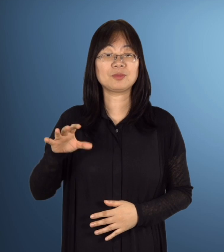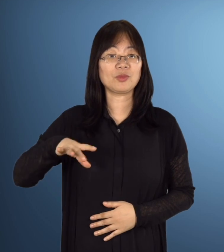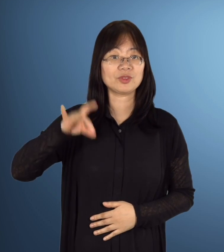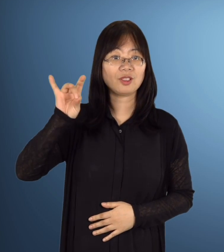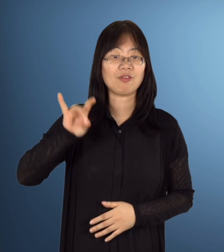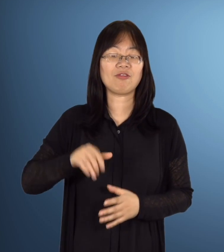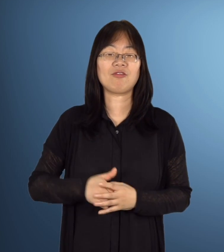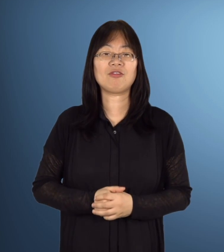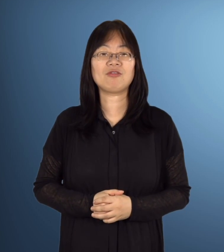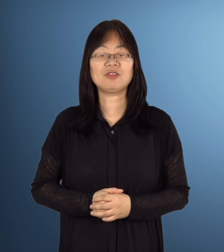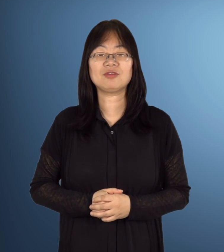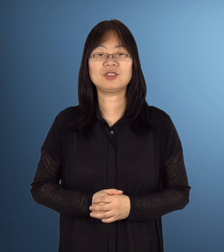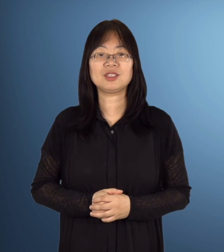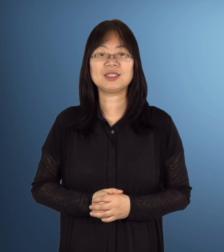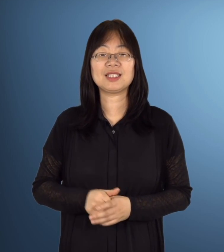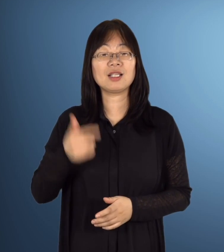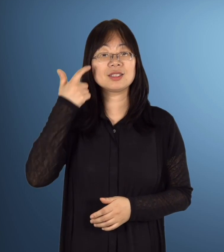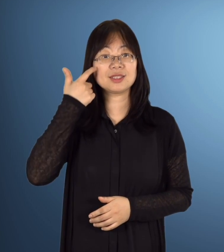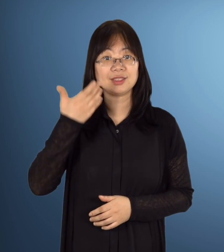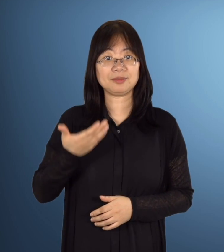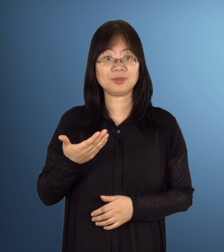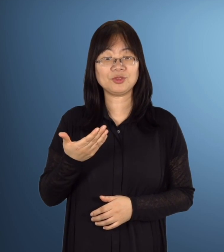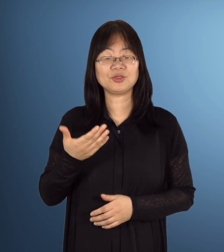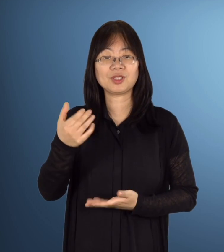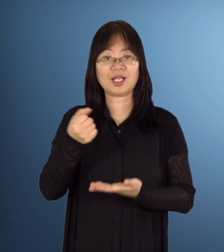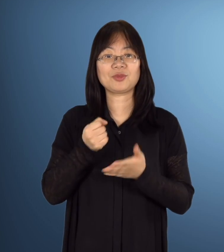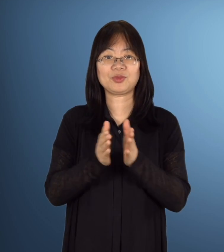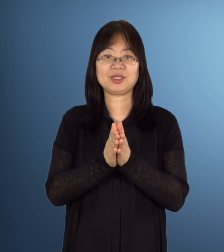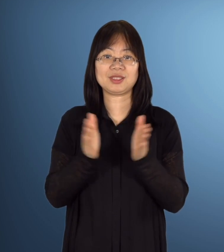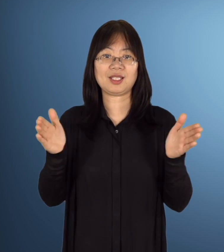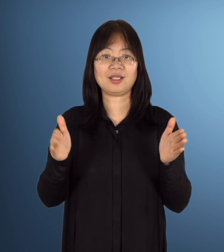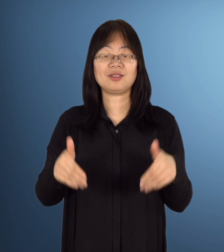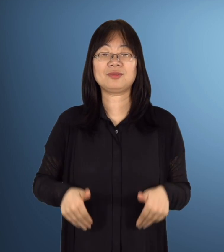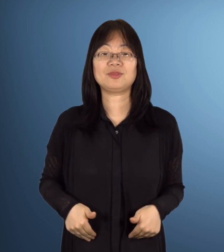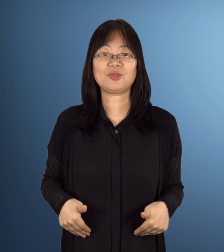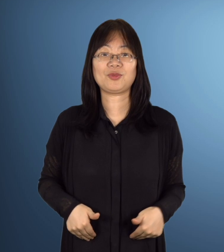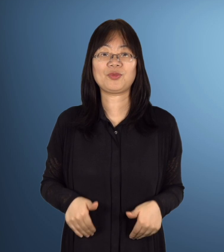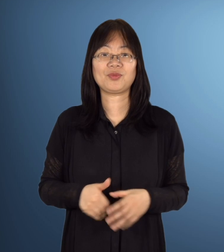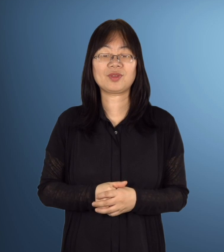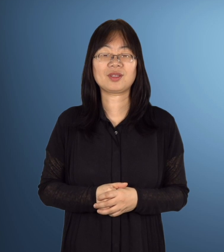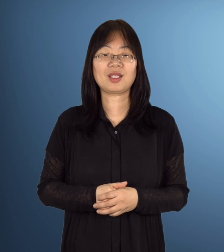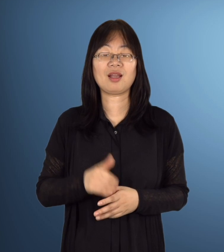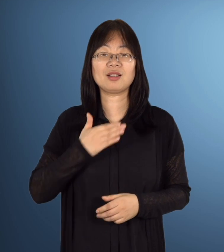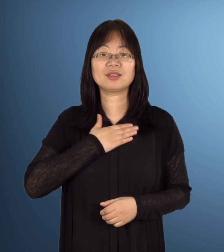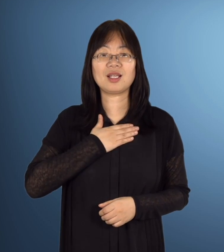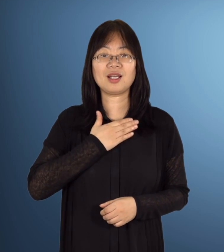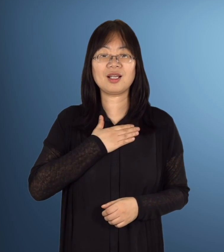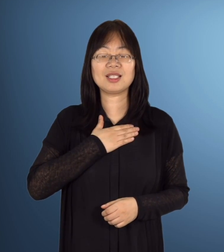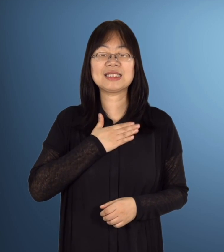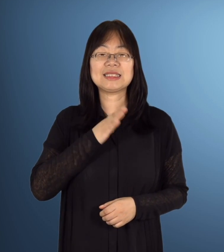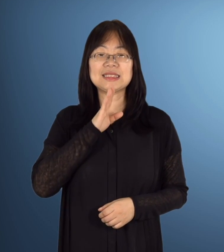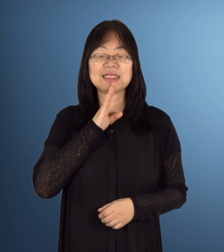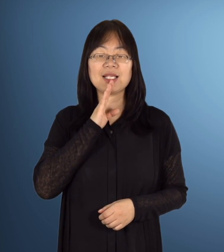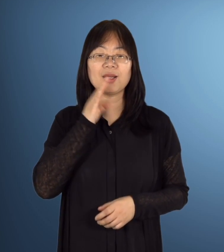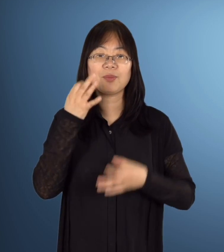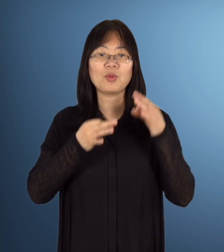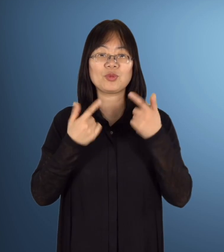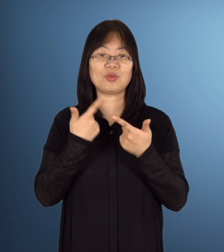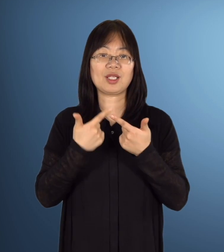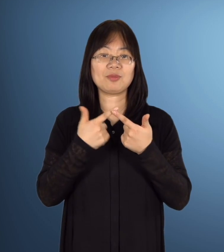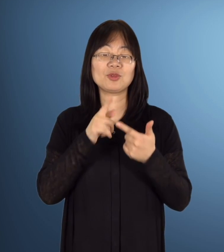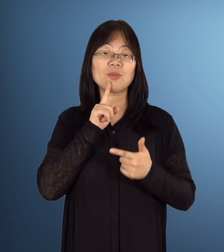우선 질문으로 좀 시작을 했으면 좋겠어요. 나는 참